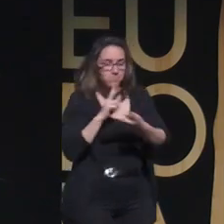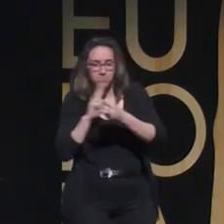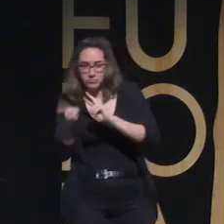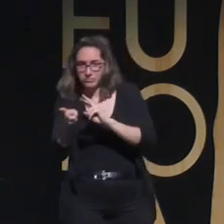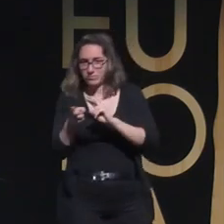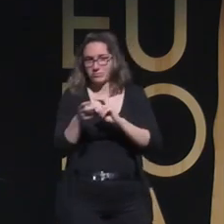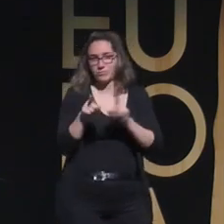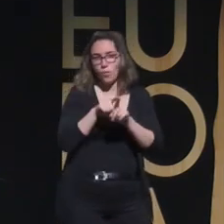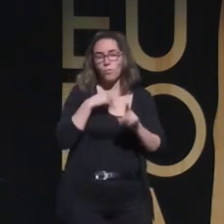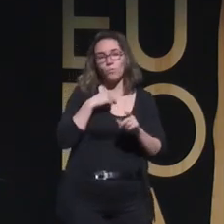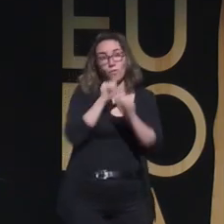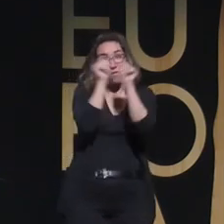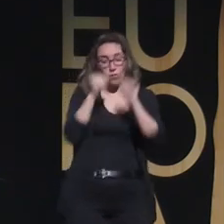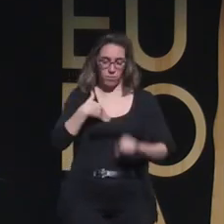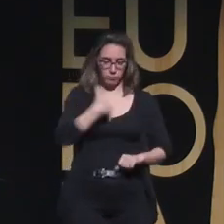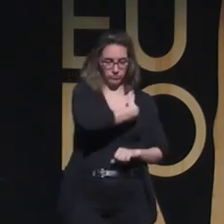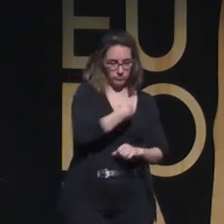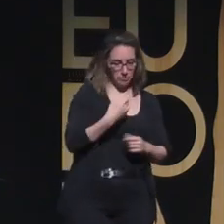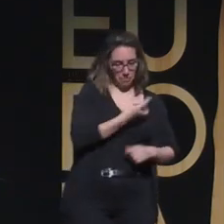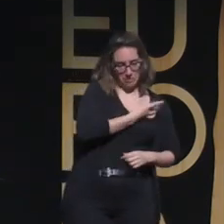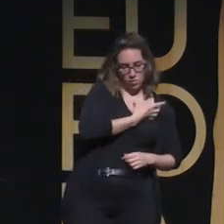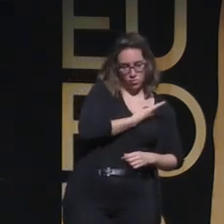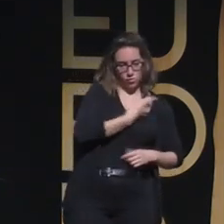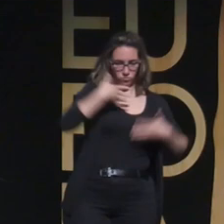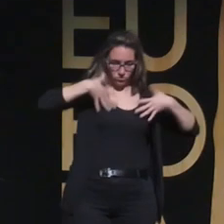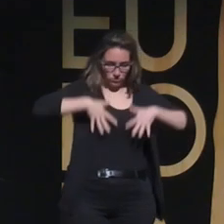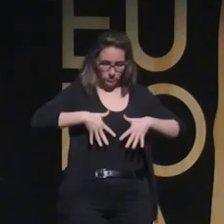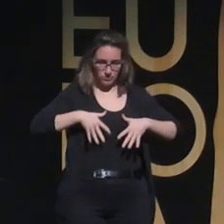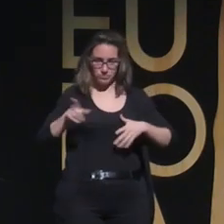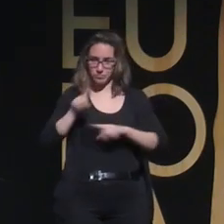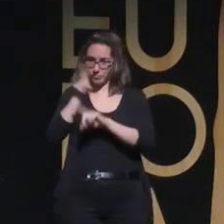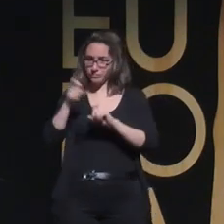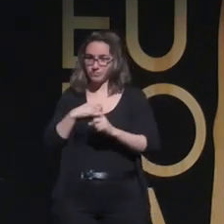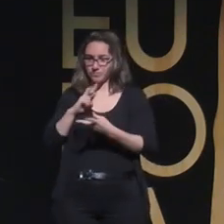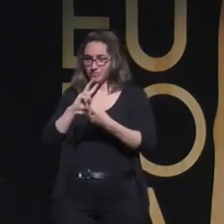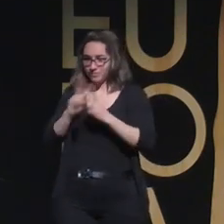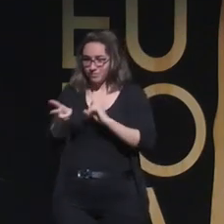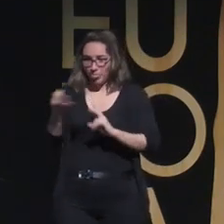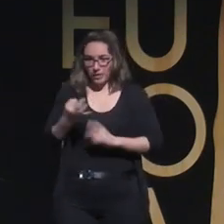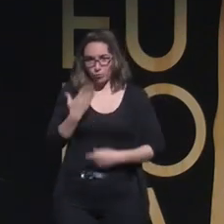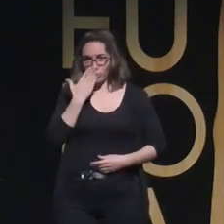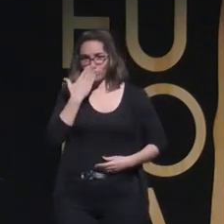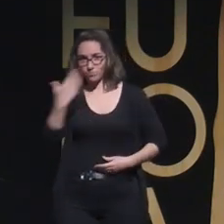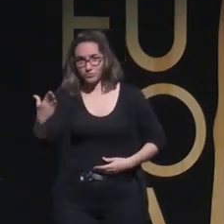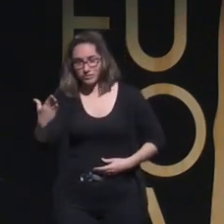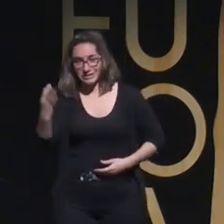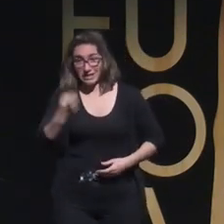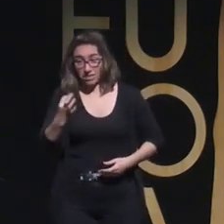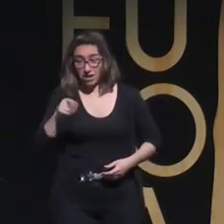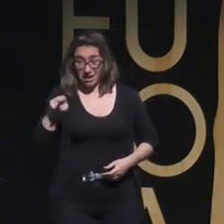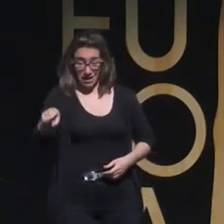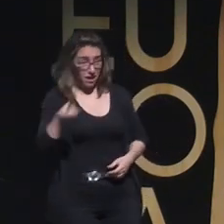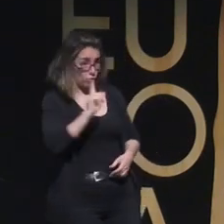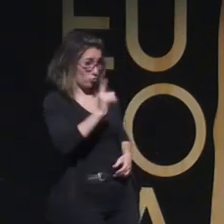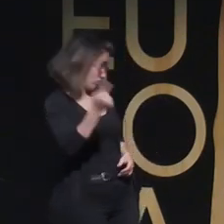con el Borja Mari, estamos con el pijo aquí metido, y parece que esa pregunta tenemos que responder honestamente a la pregunta. Y ellos están en la amígdala, te